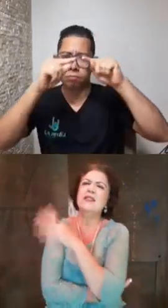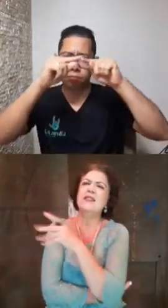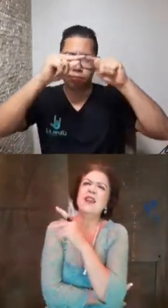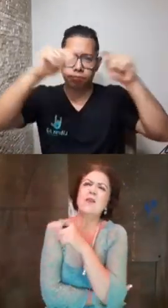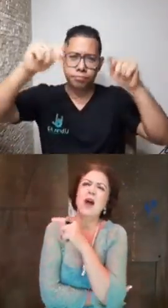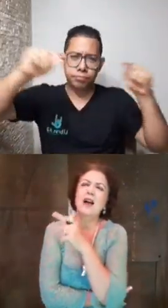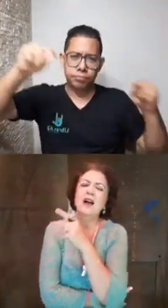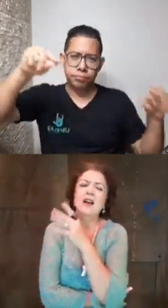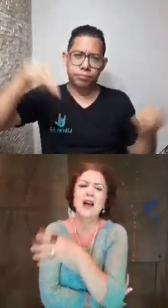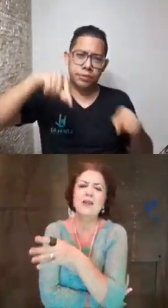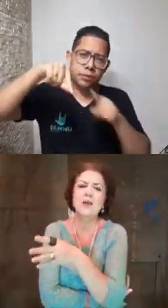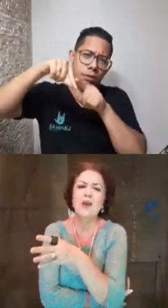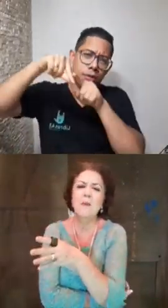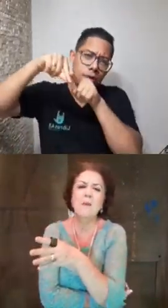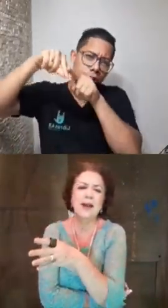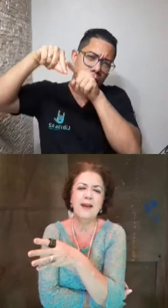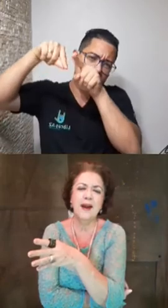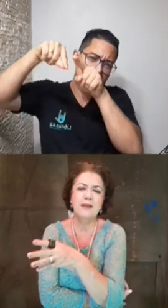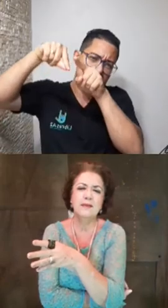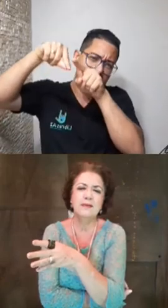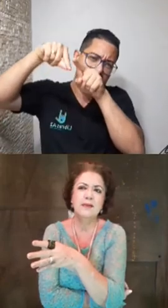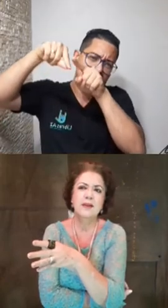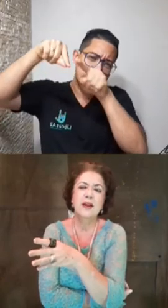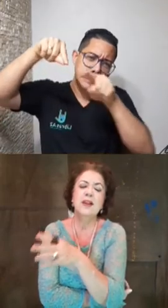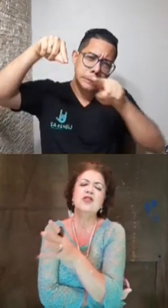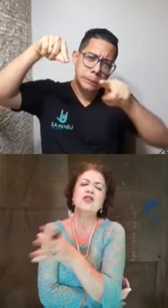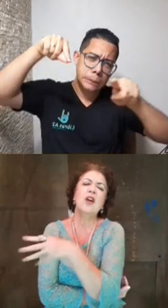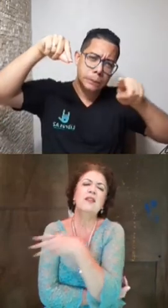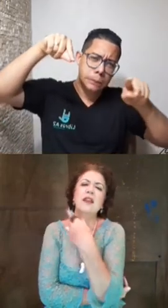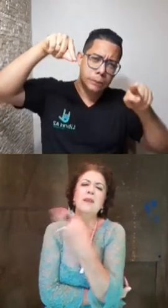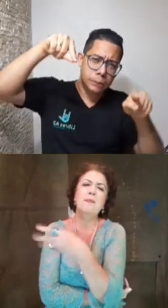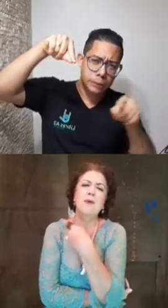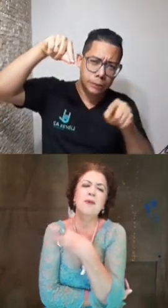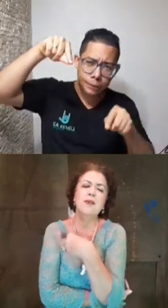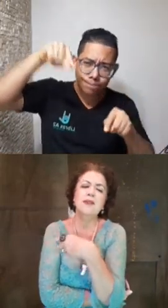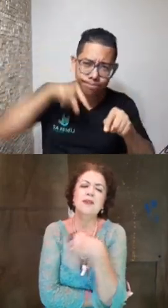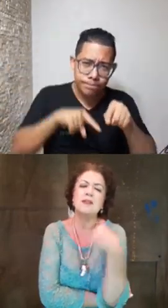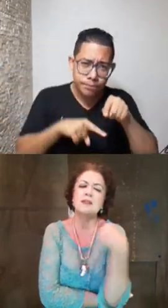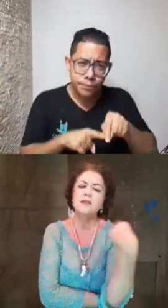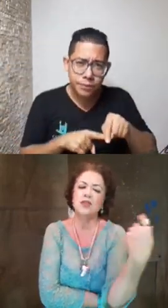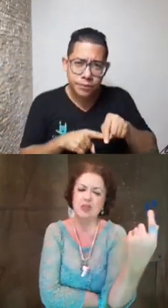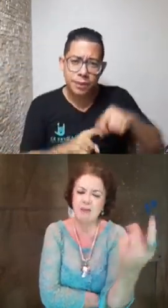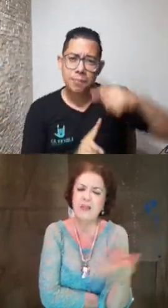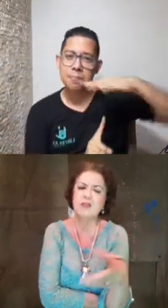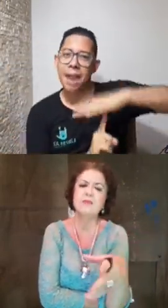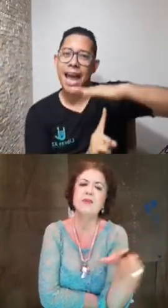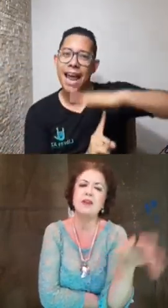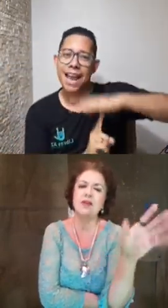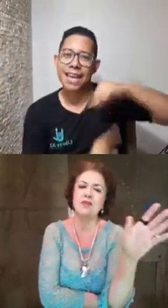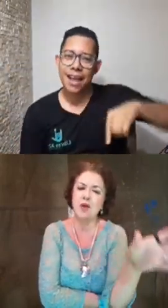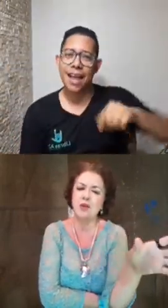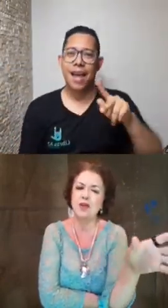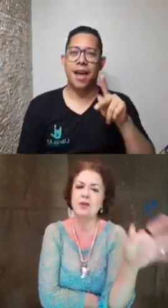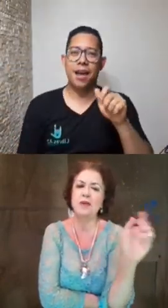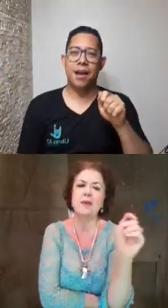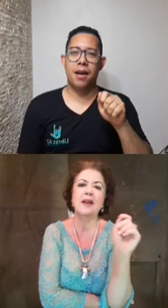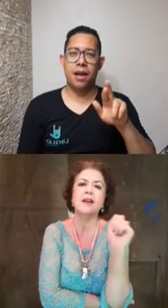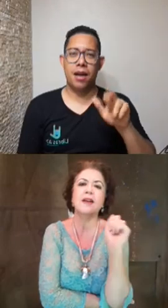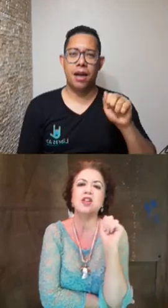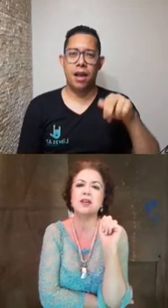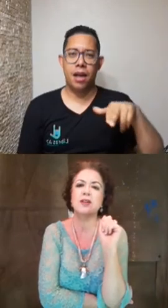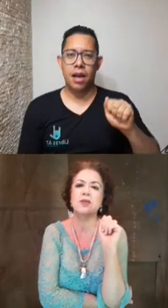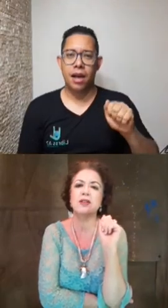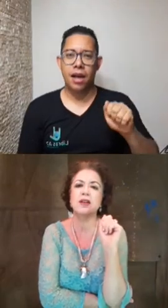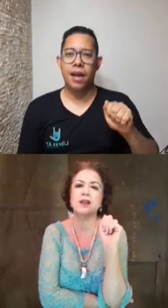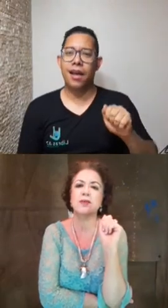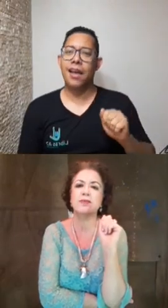vai desaguar lá no Rio Paraná. E só depois de mais uma outra volta, o Rio Paraná